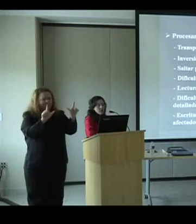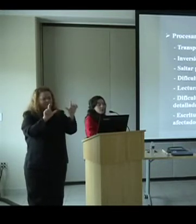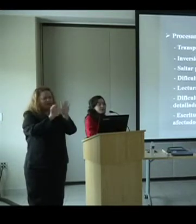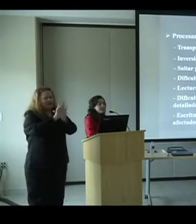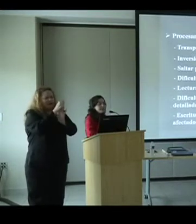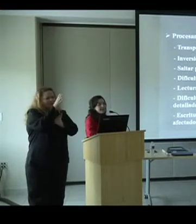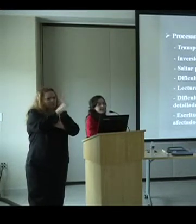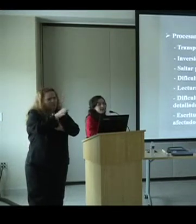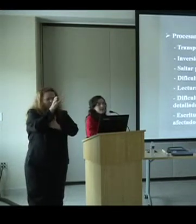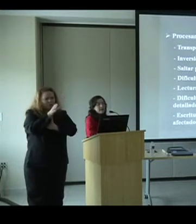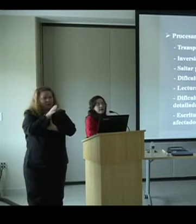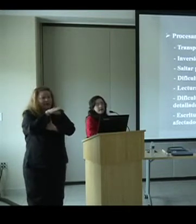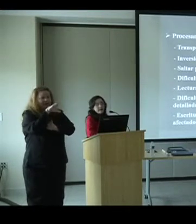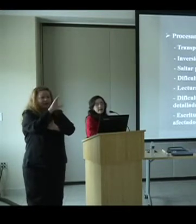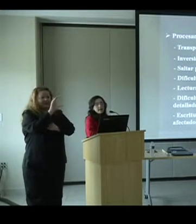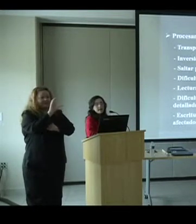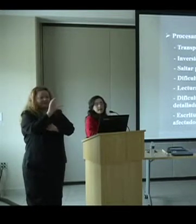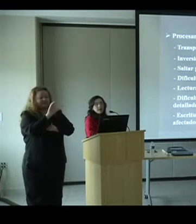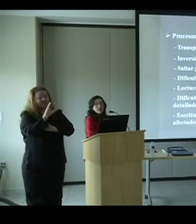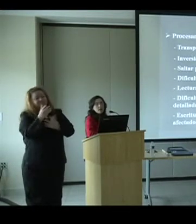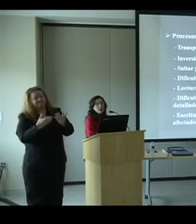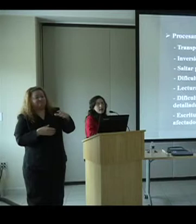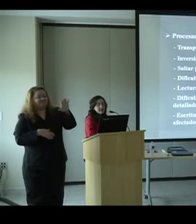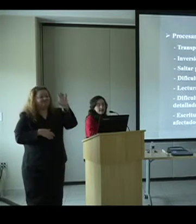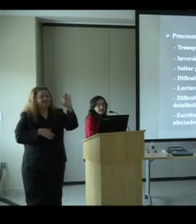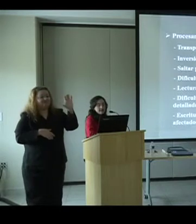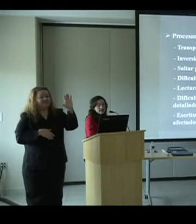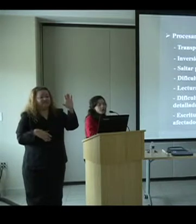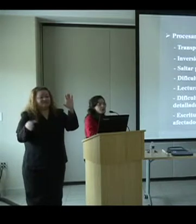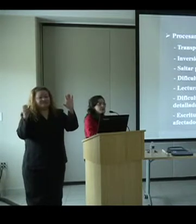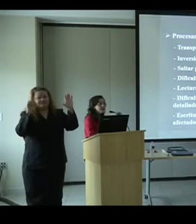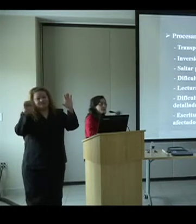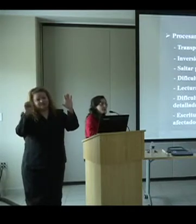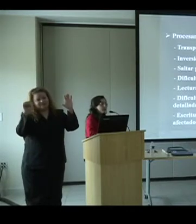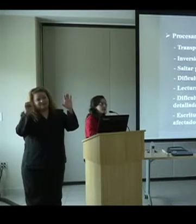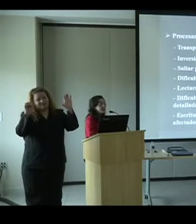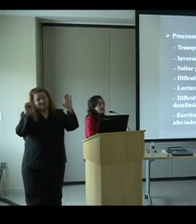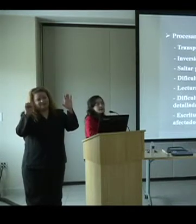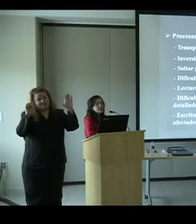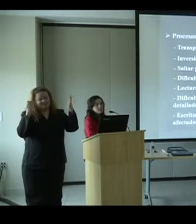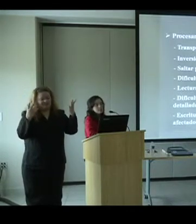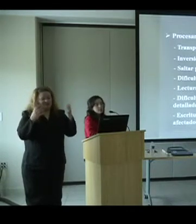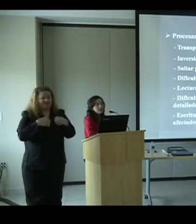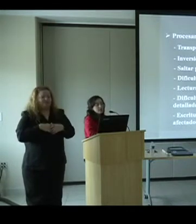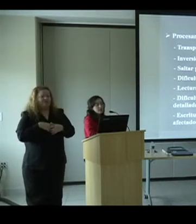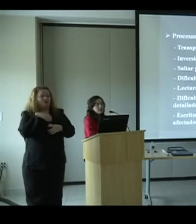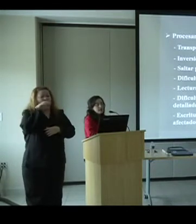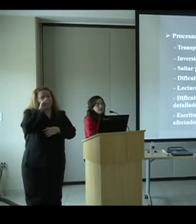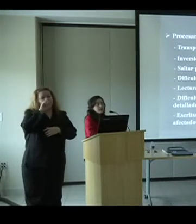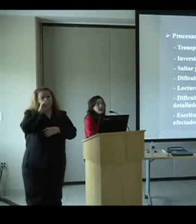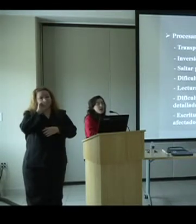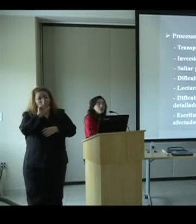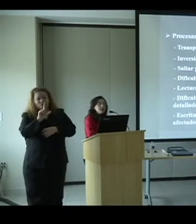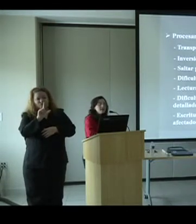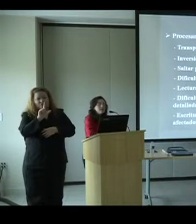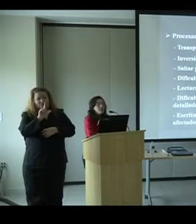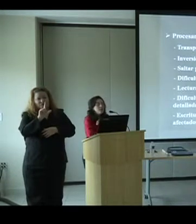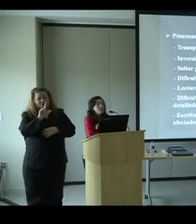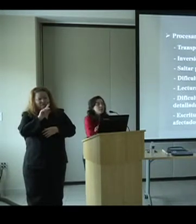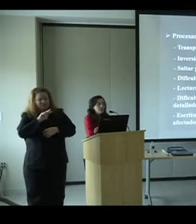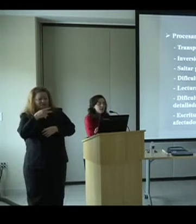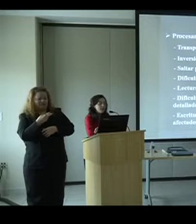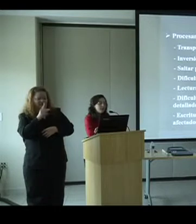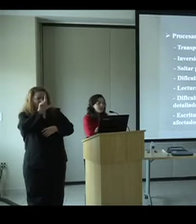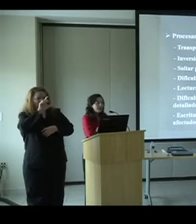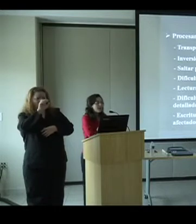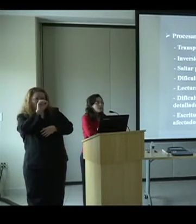cuando dice c el nene o la nena A lo mejor leen es cuando dice los van a leer sol acuérdense